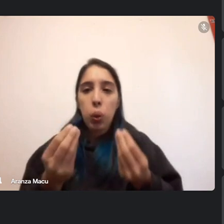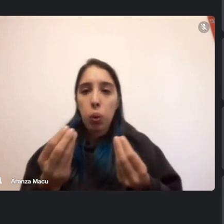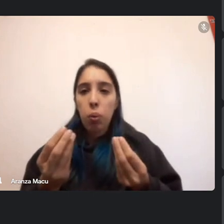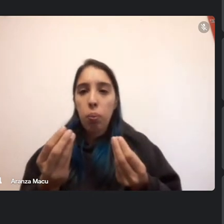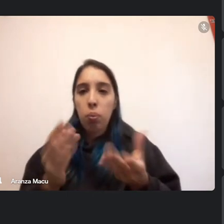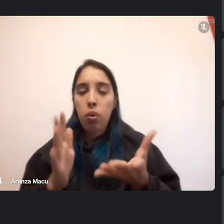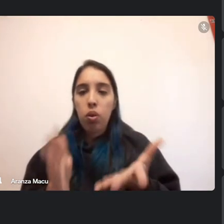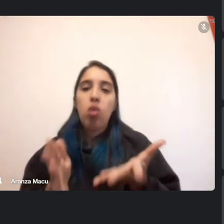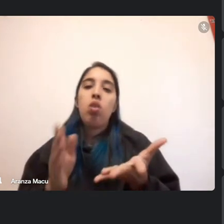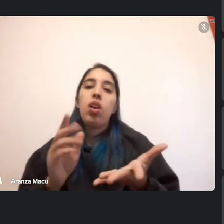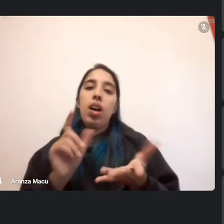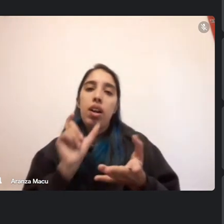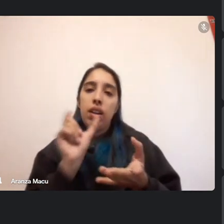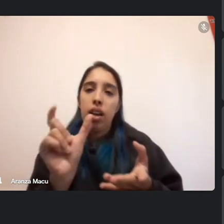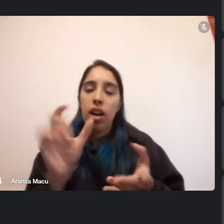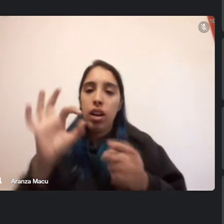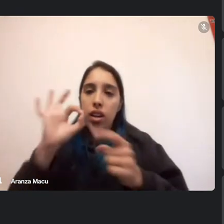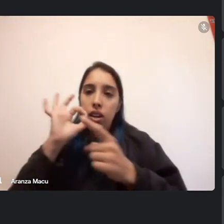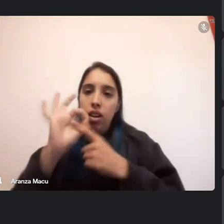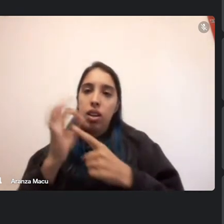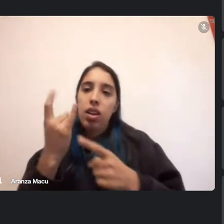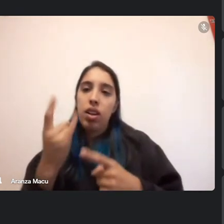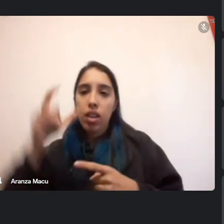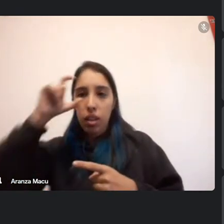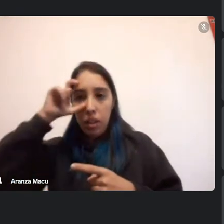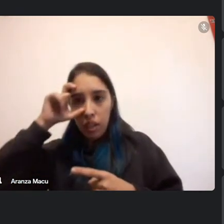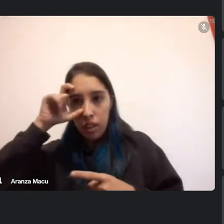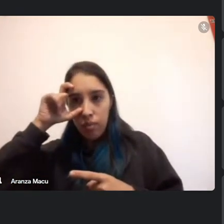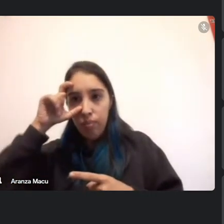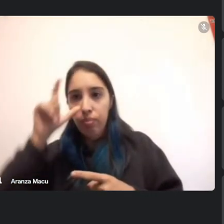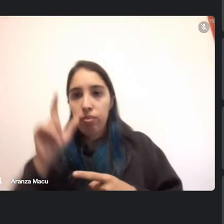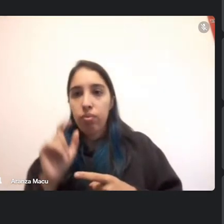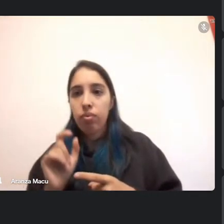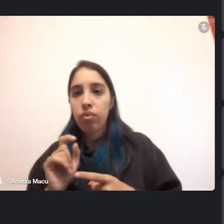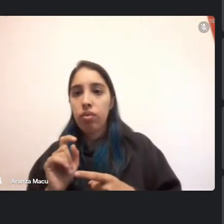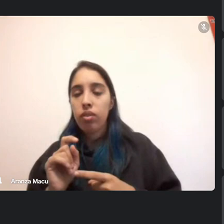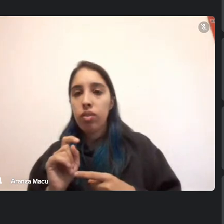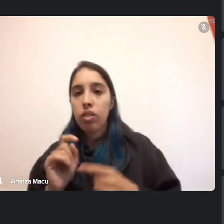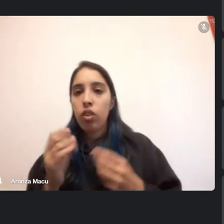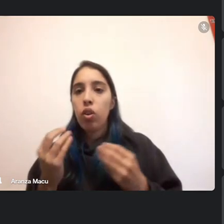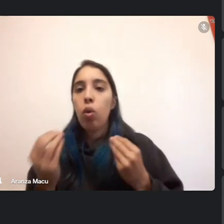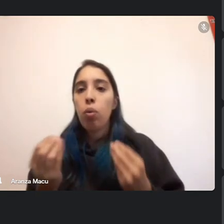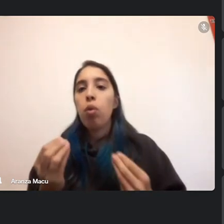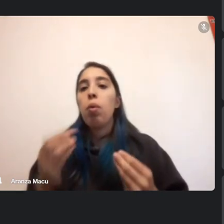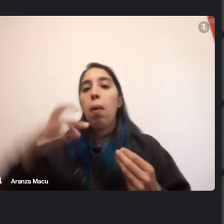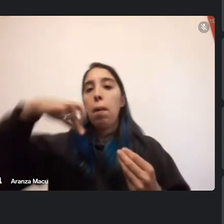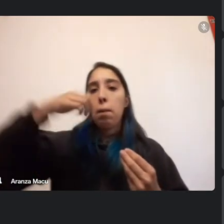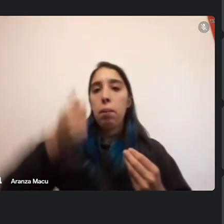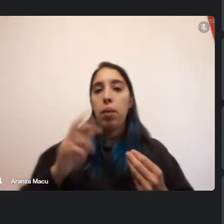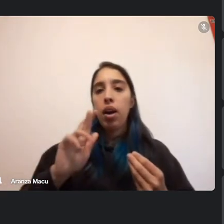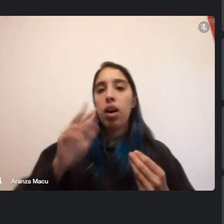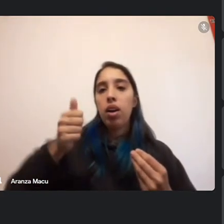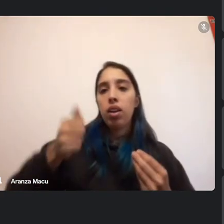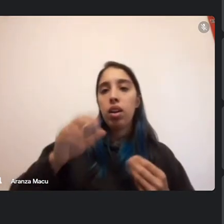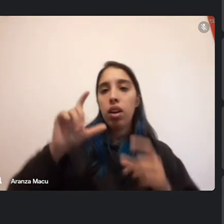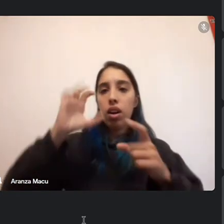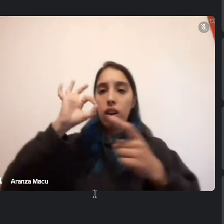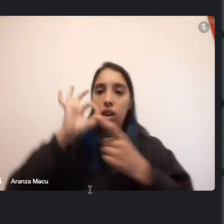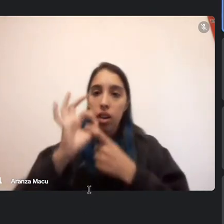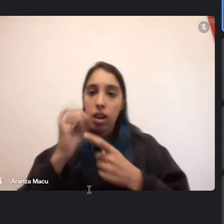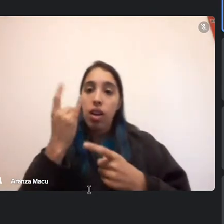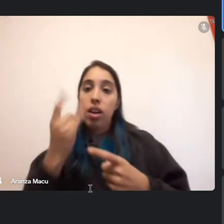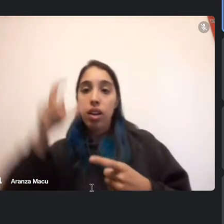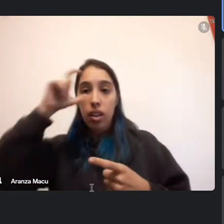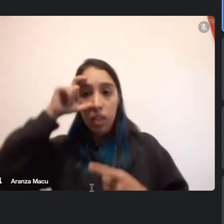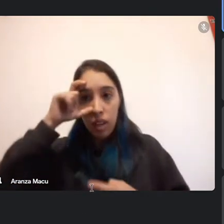los estudiantes ¿sí? puedan expresar. Sí, o expresen. Ah, sí,